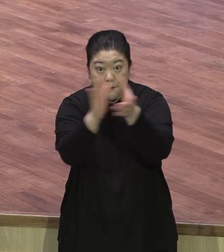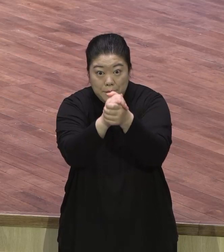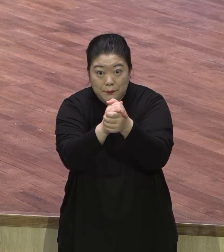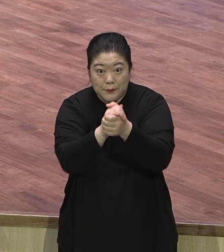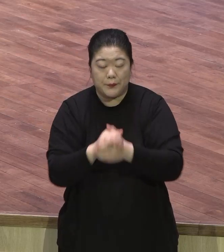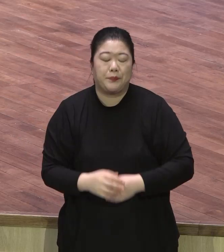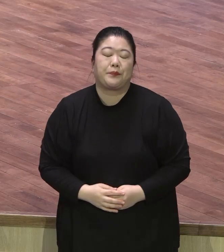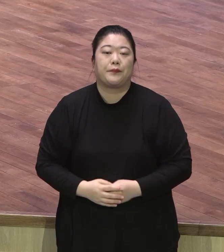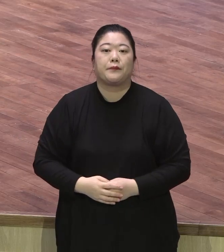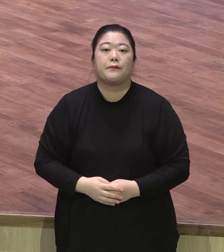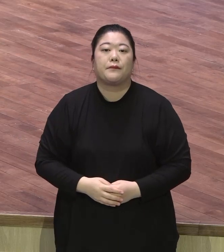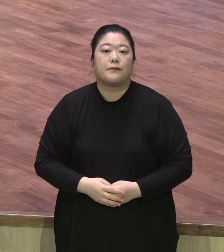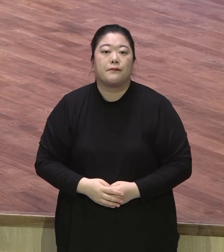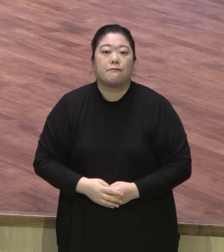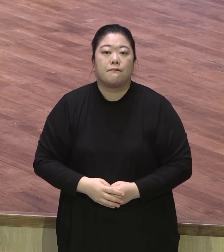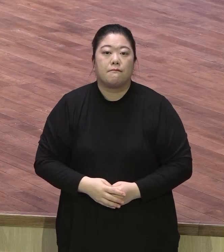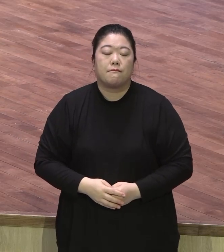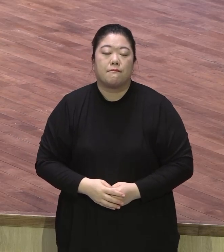바뀌어졌잖아요